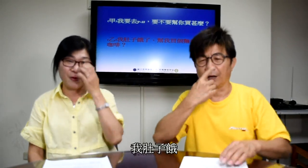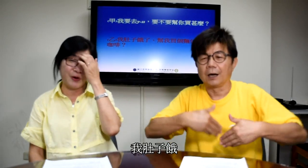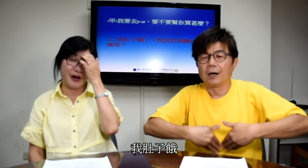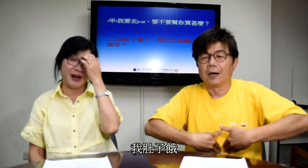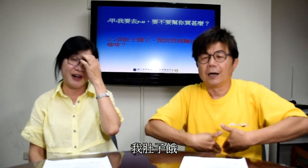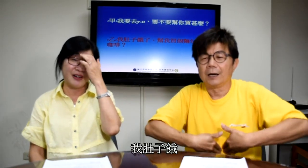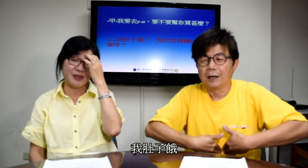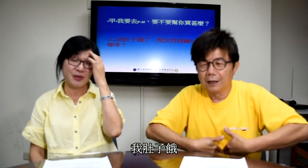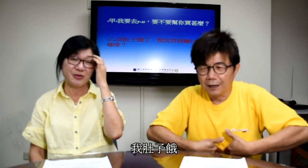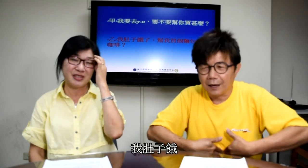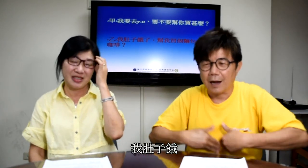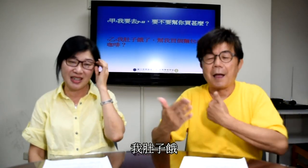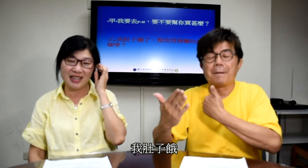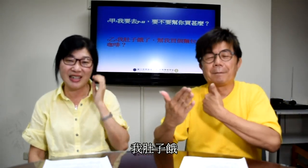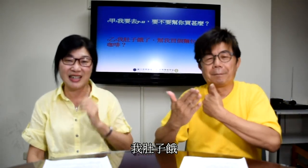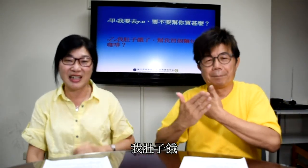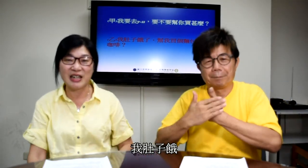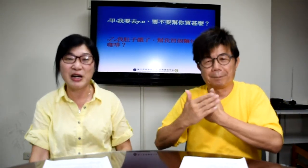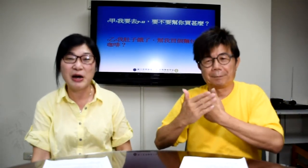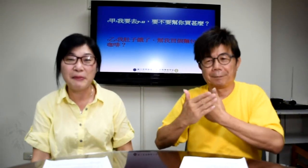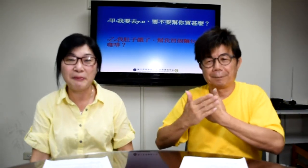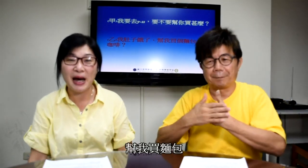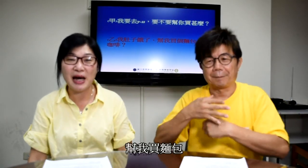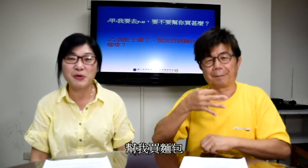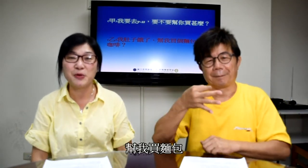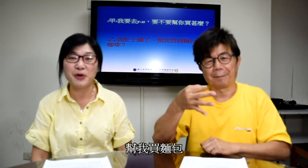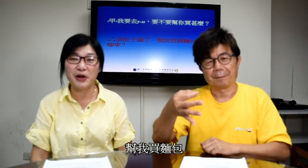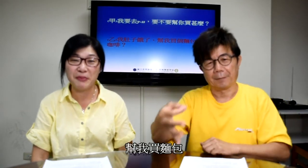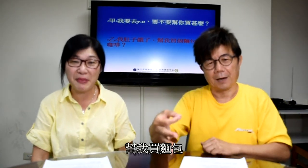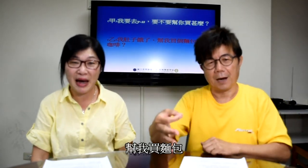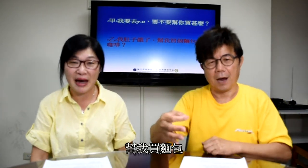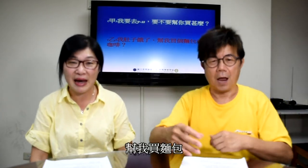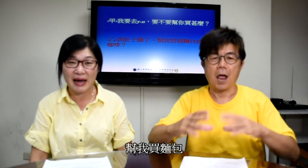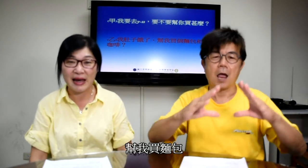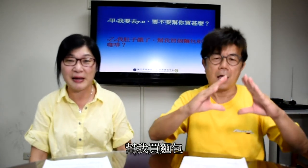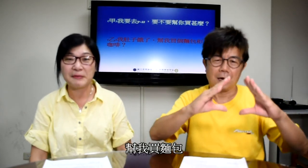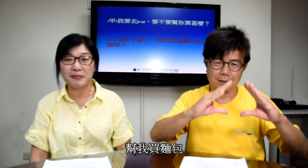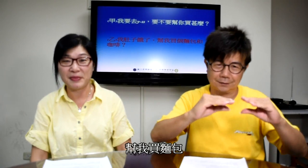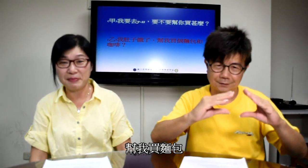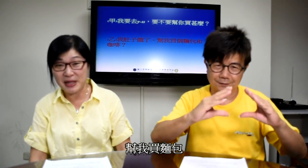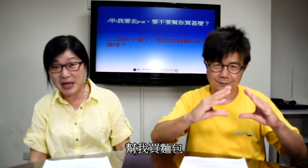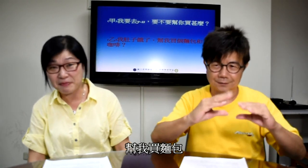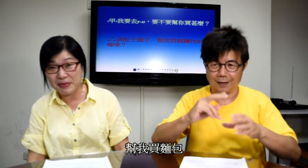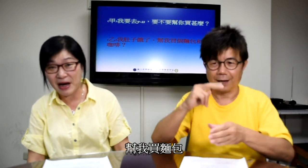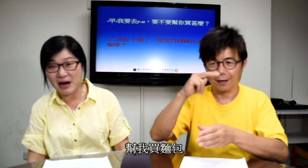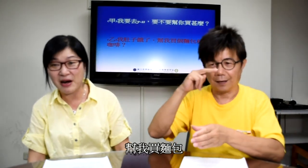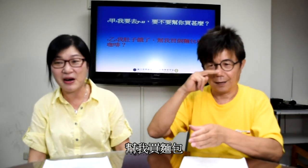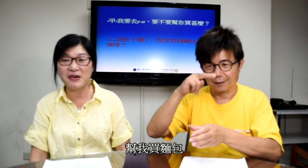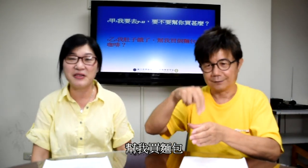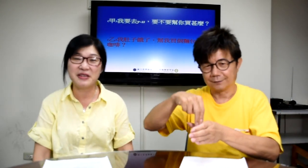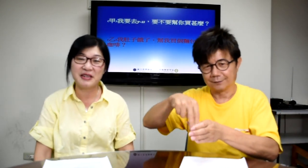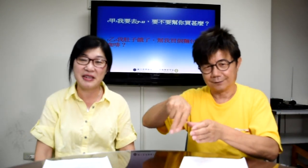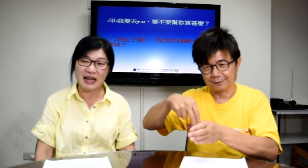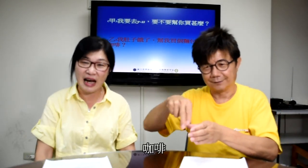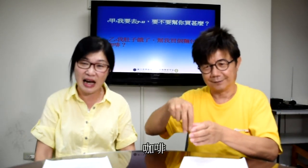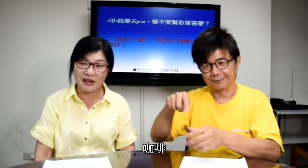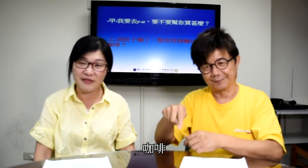我肚子饿，帮我买面包、咖